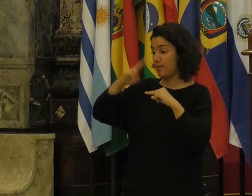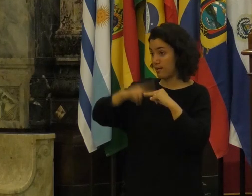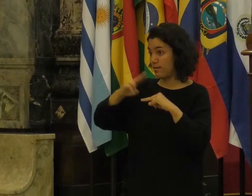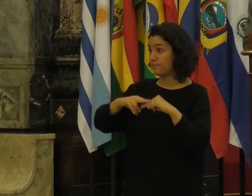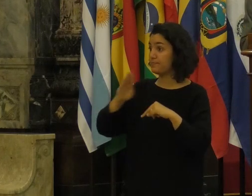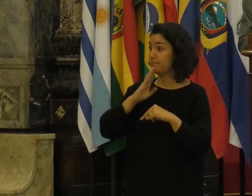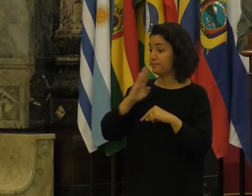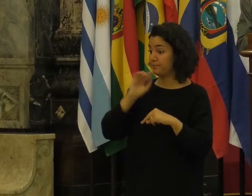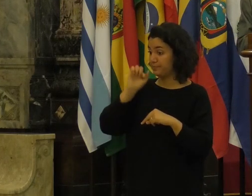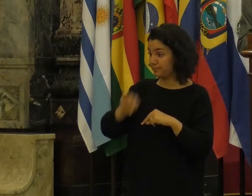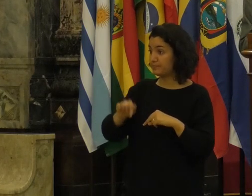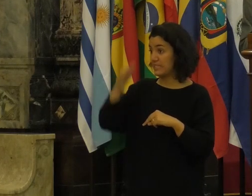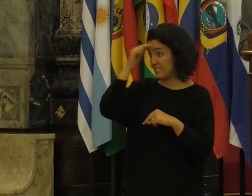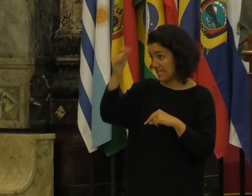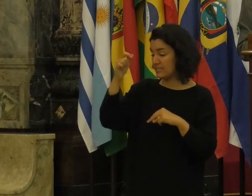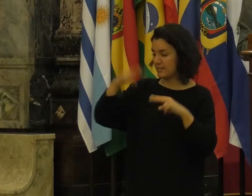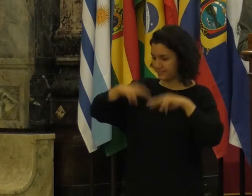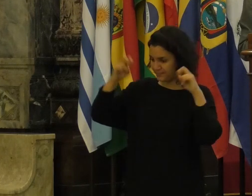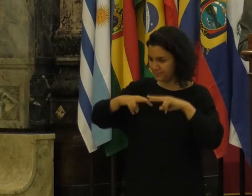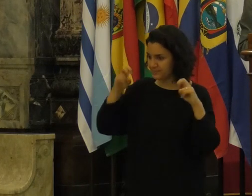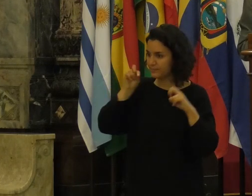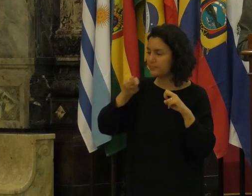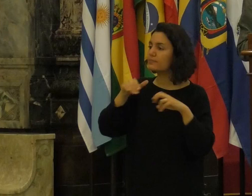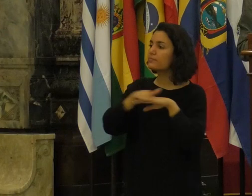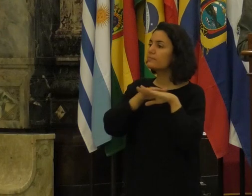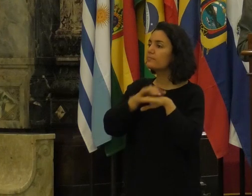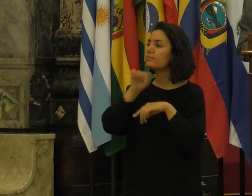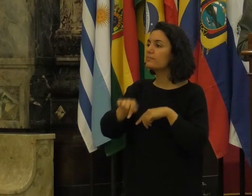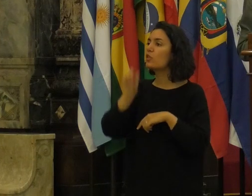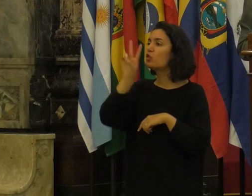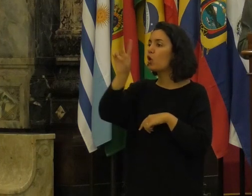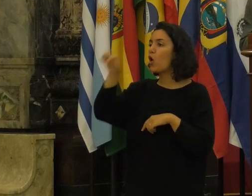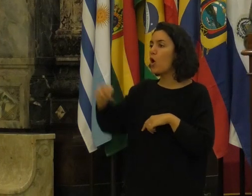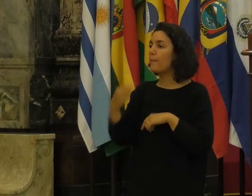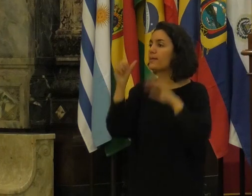este base, tiene